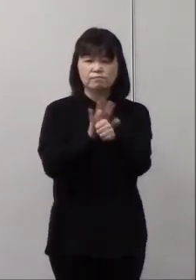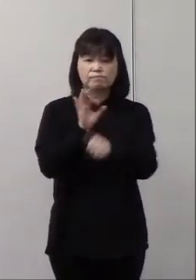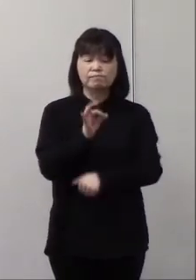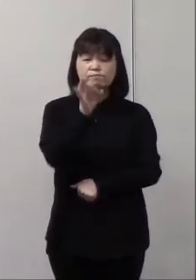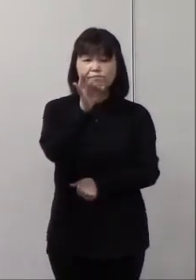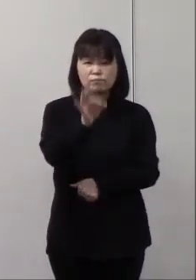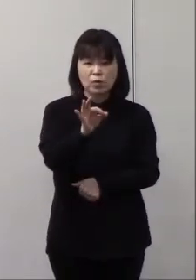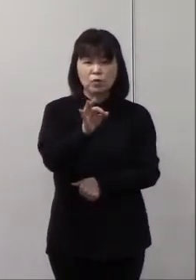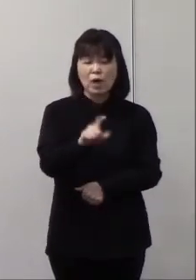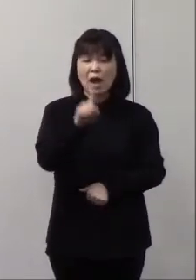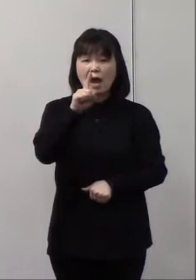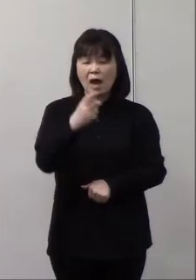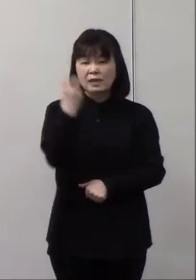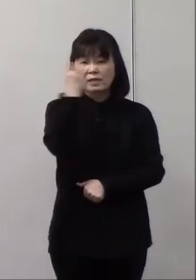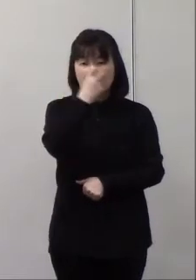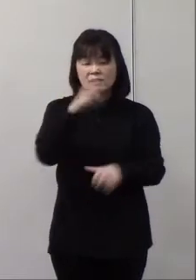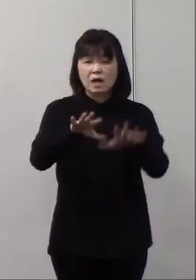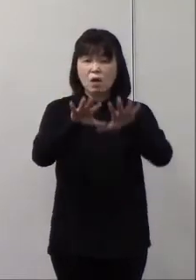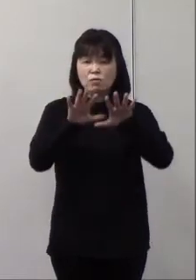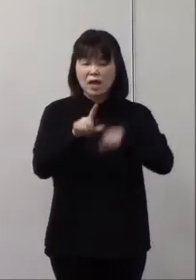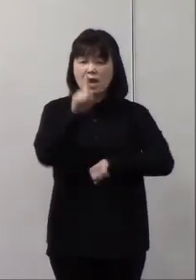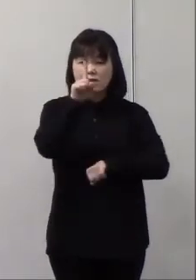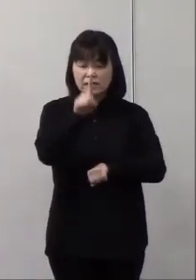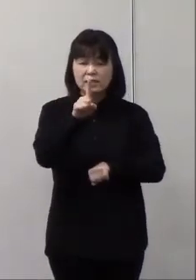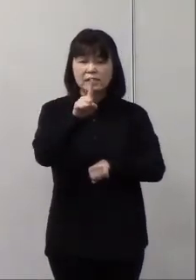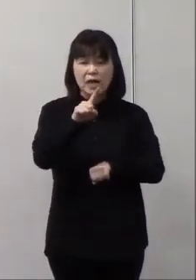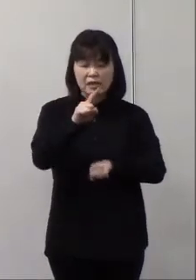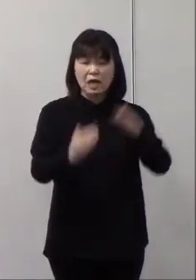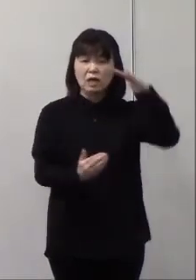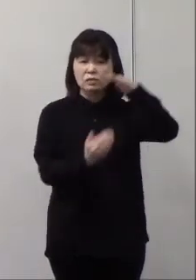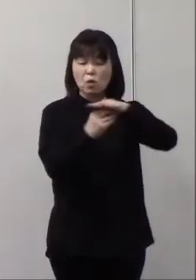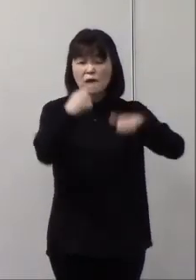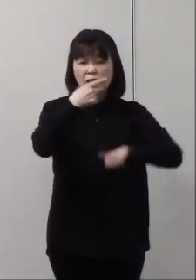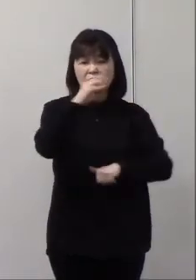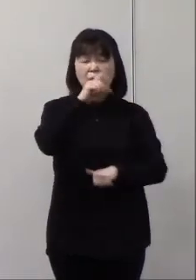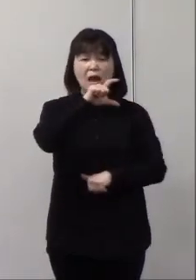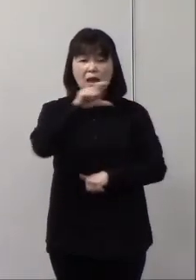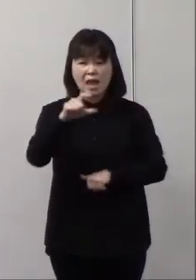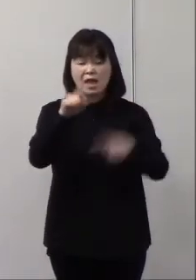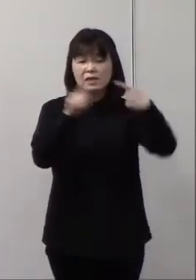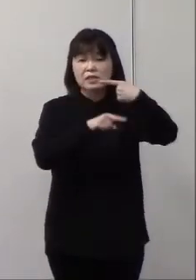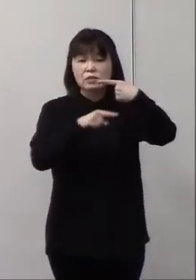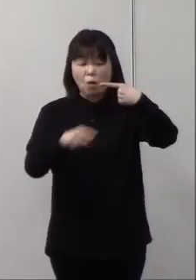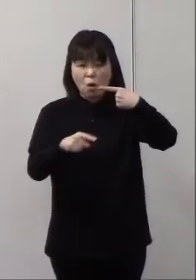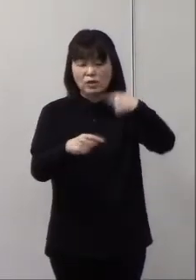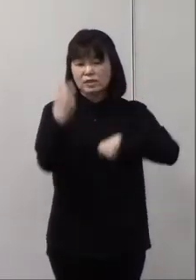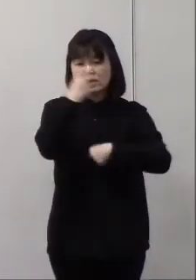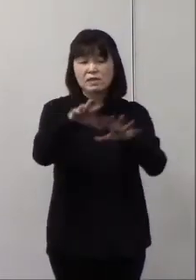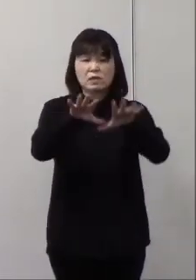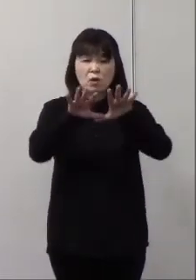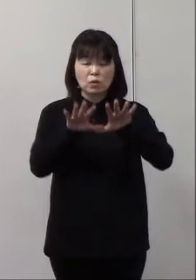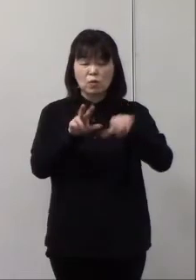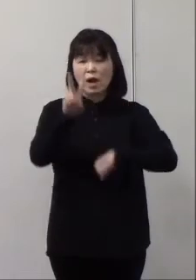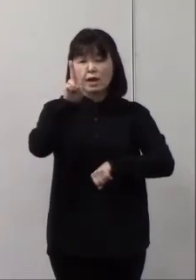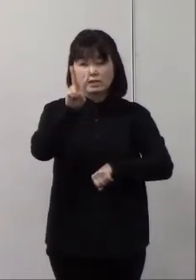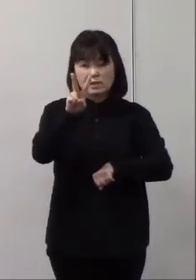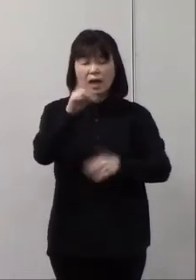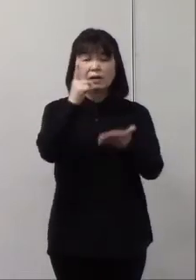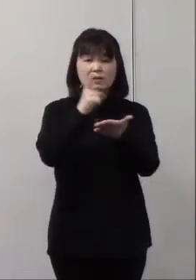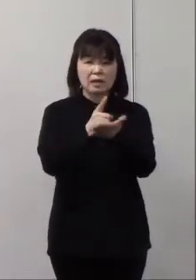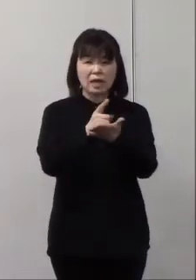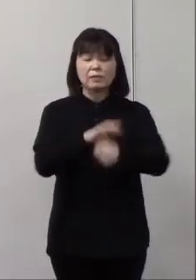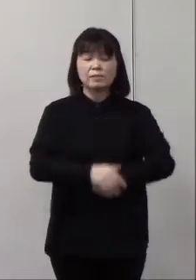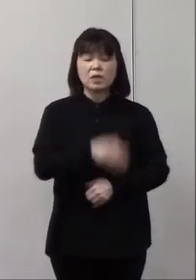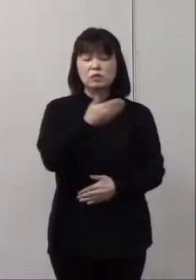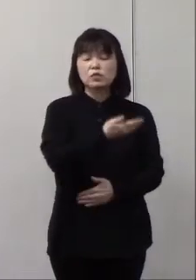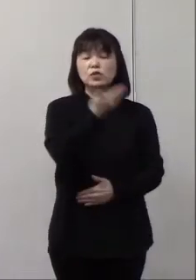万円で1人2回までという制限はつけております。そこは括弧に出雲の観光イメージ